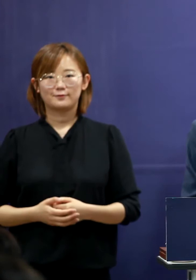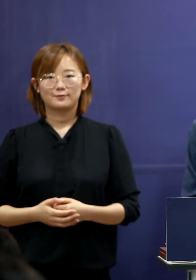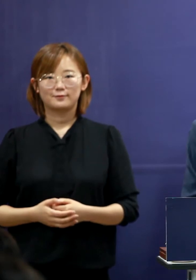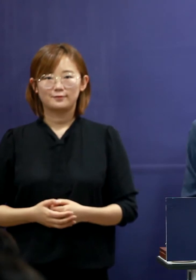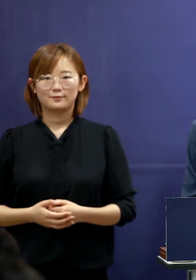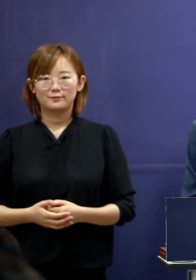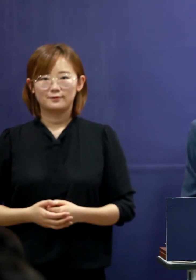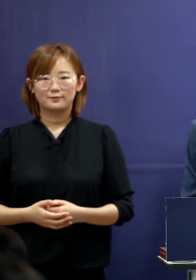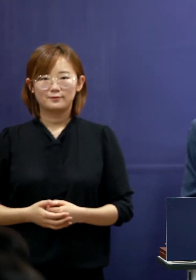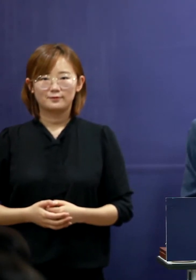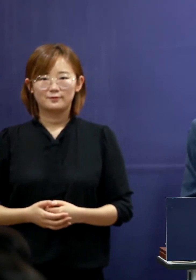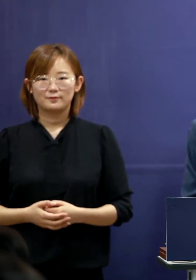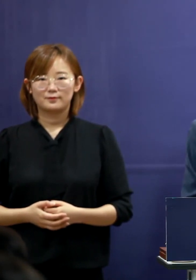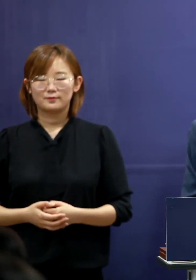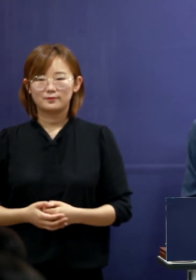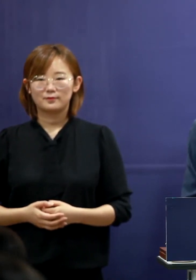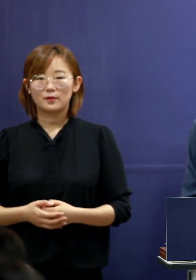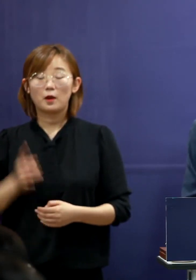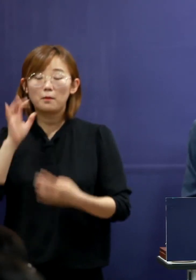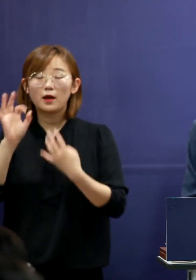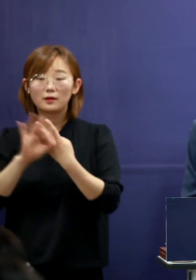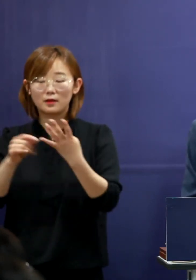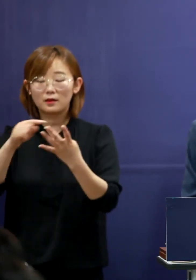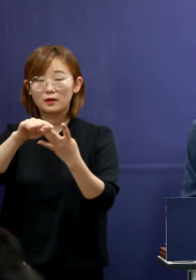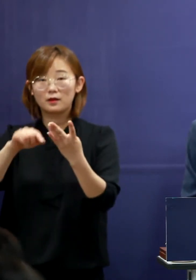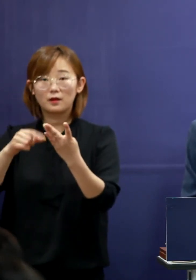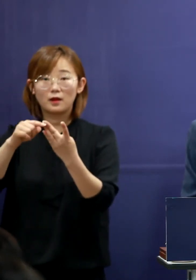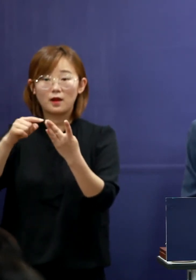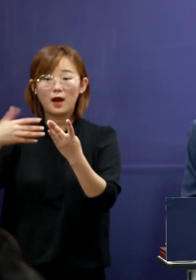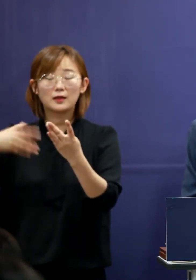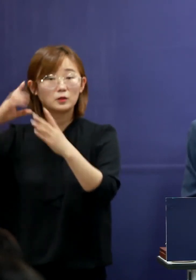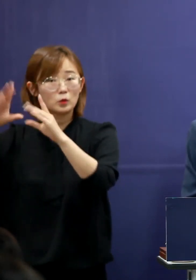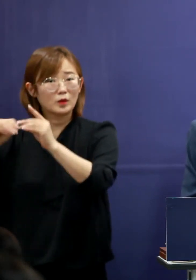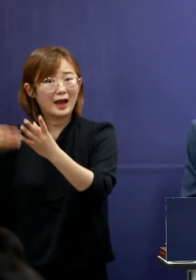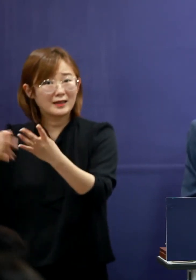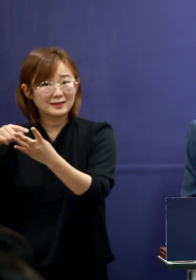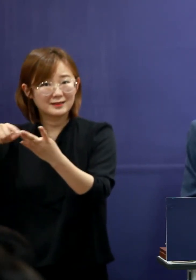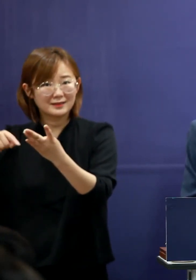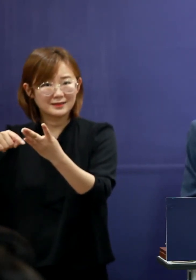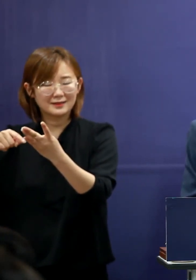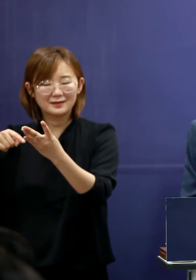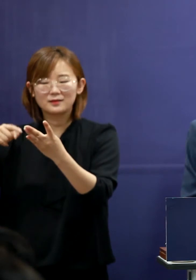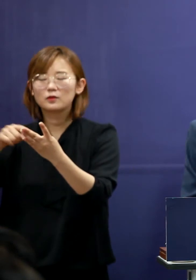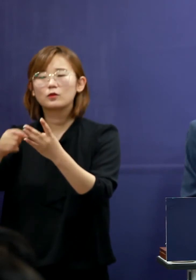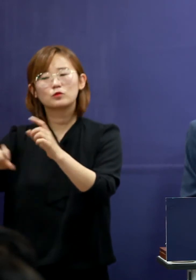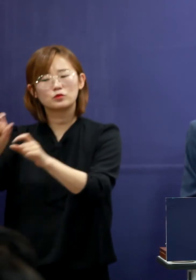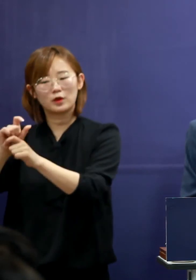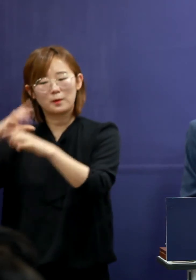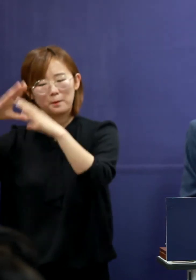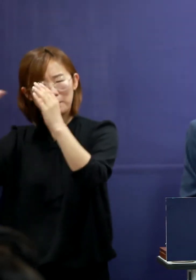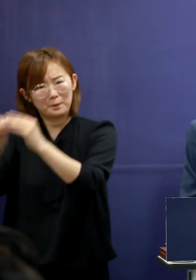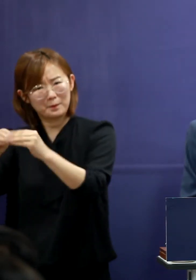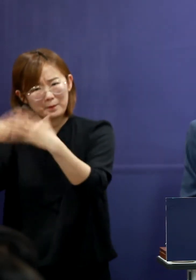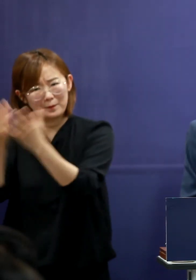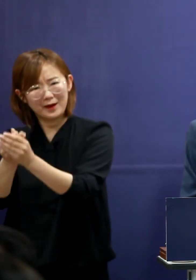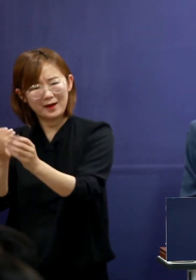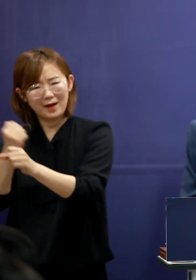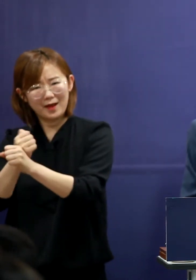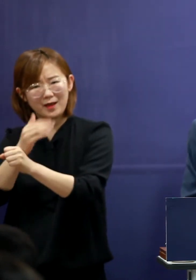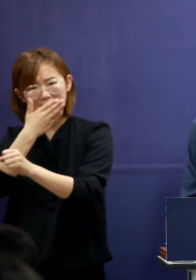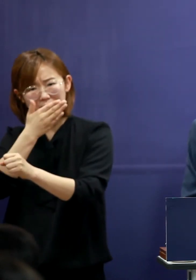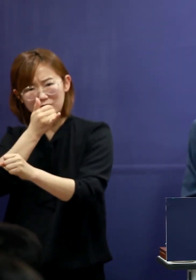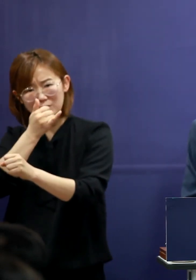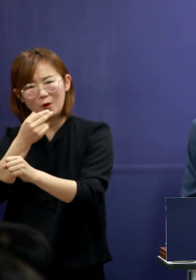이제 주민들 동의를 추가로 받게 되는 곳이 있을지 모르겠는데, 현재로서는 제대로